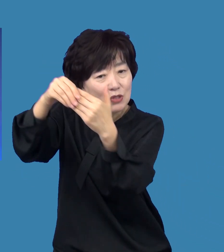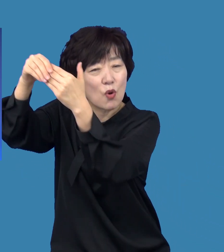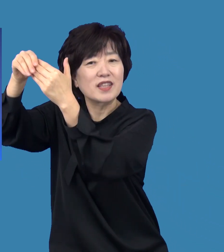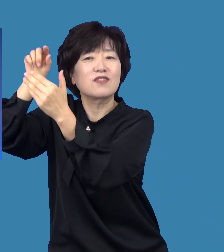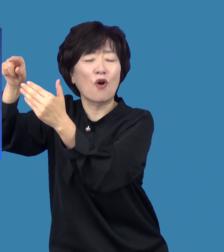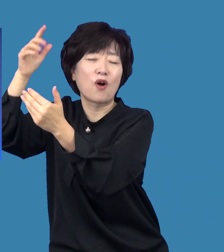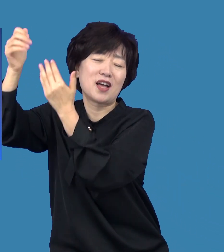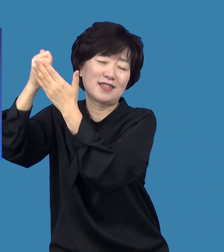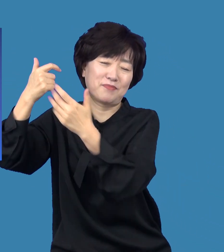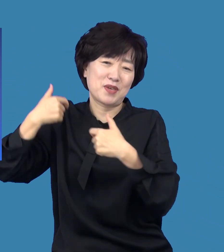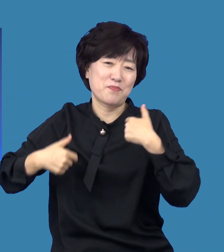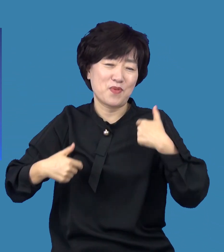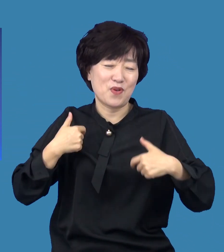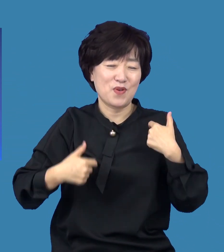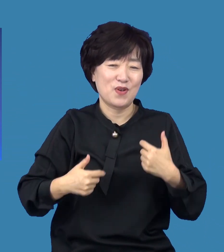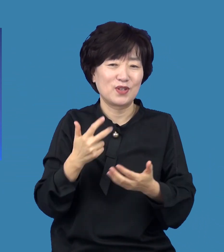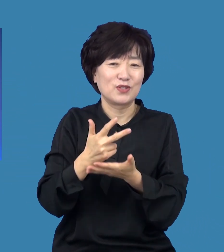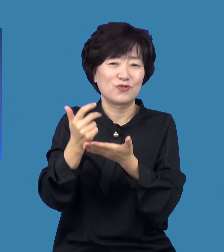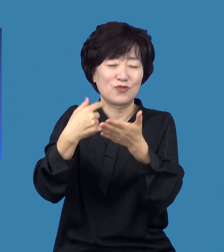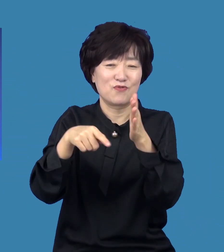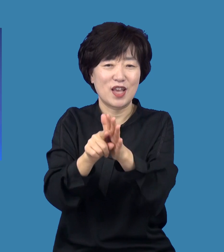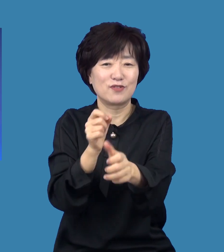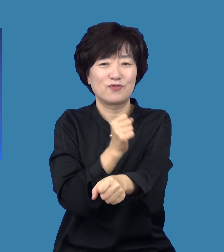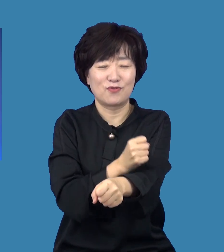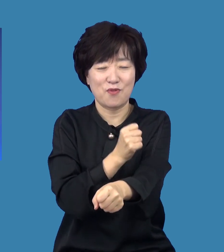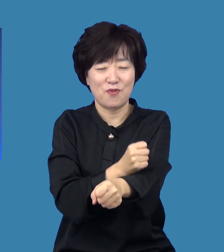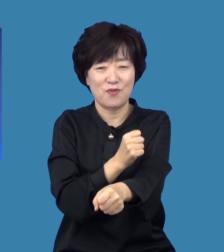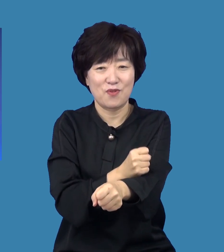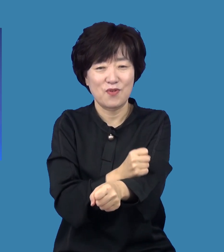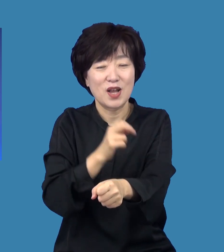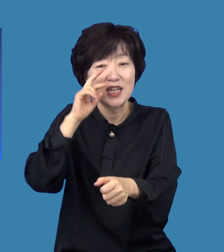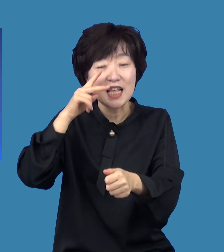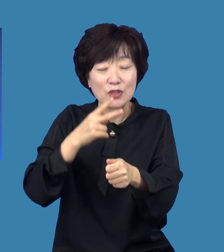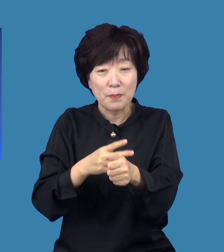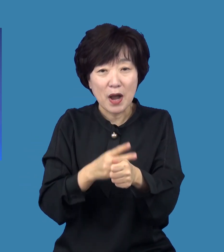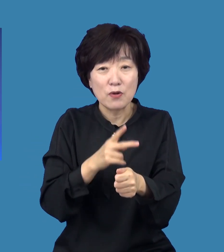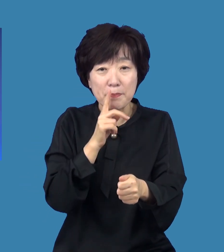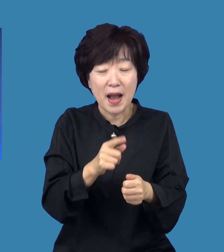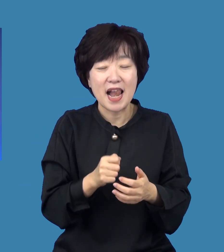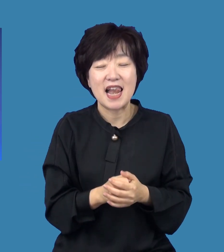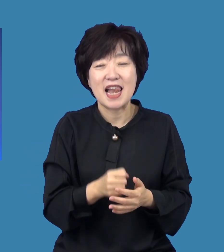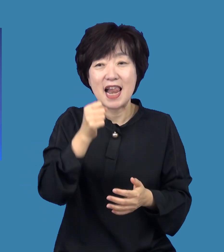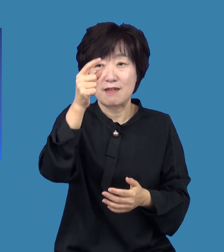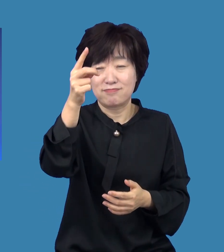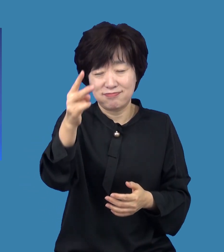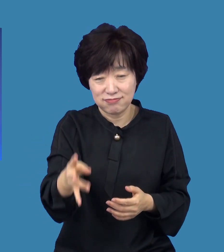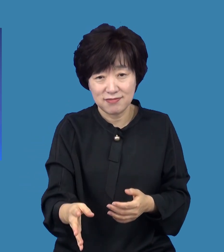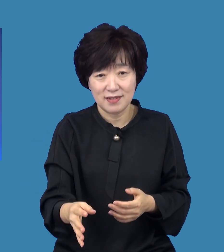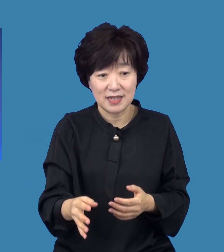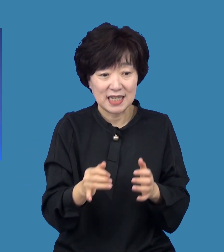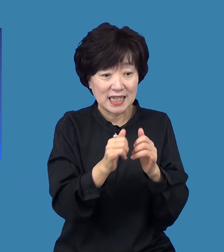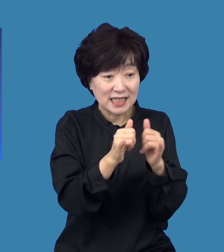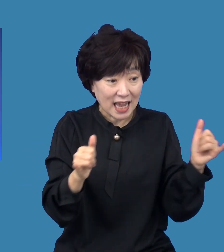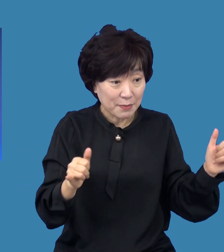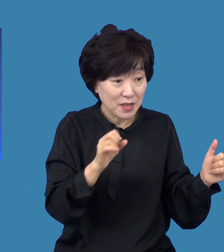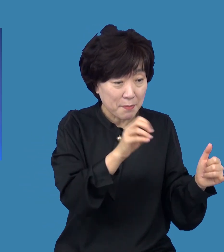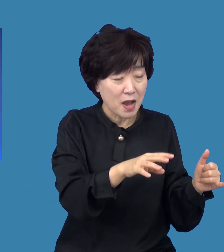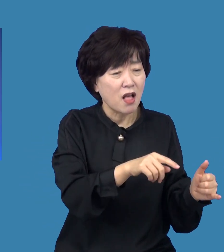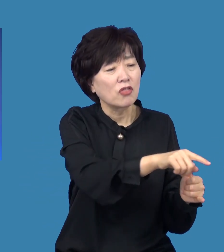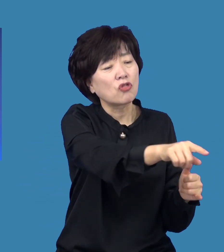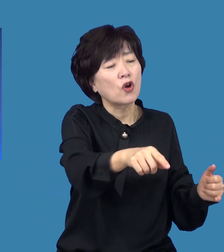그게 주를 위해 수고하는 거예요. 그래서 바울은 여러 번 뭐라 그랬냐면 사람들을 향해서 너희가 내 면류관이라고